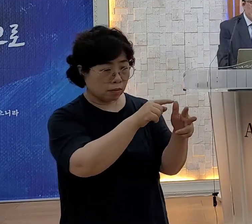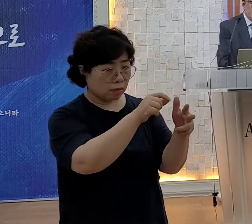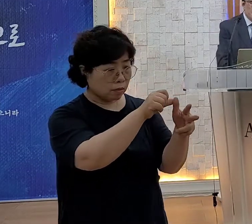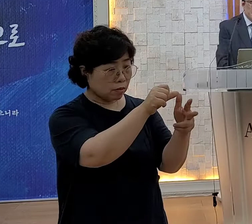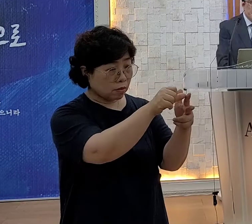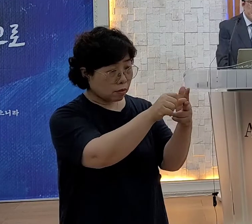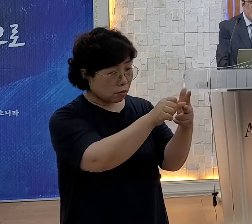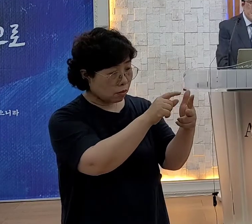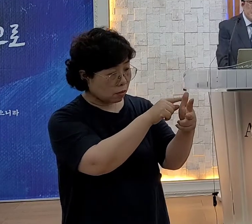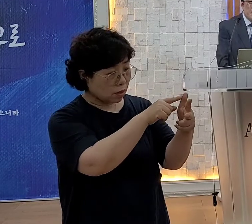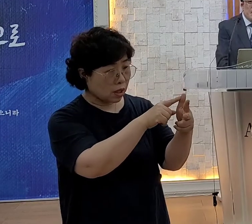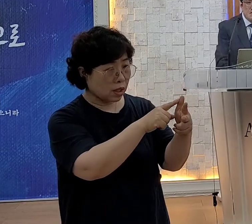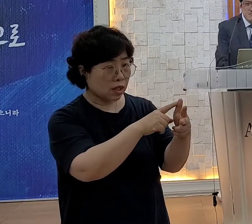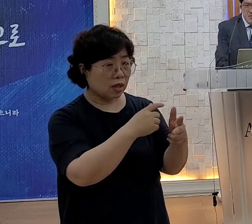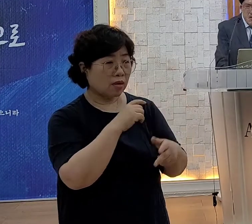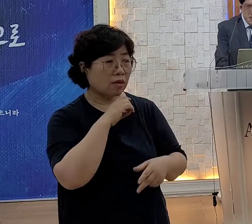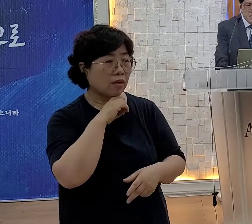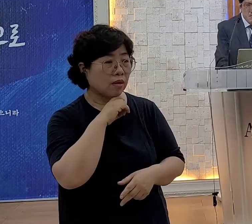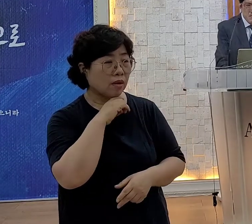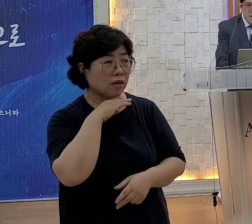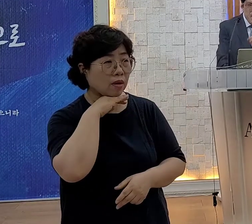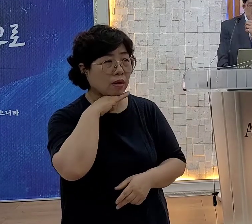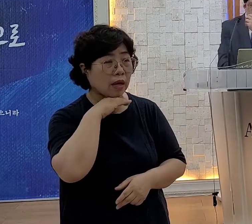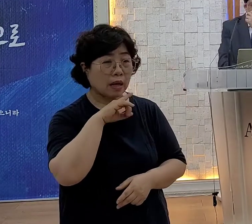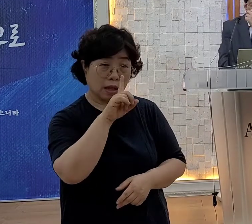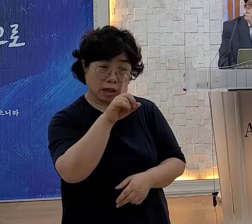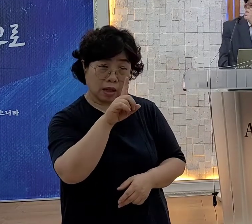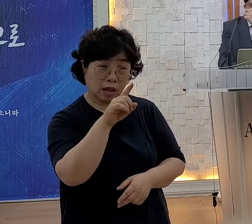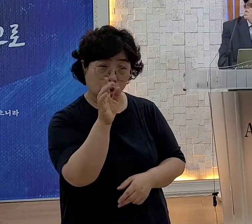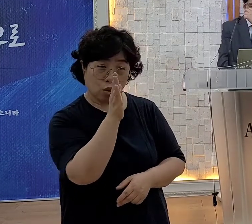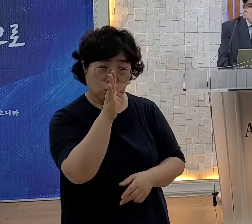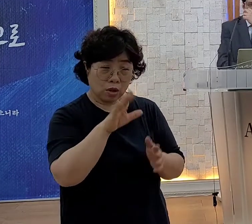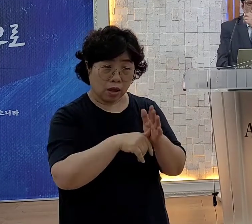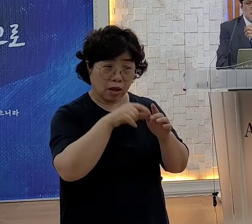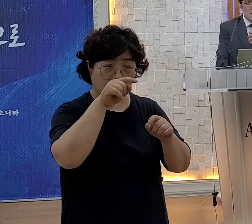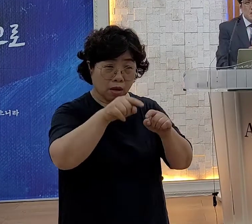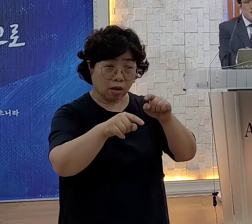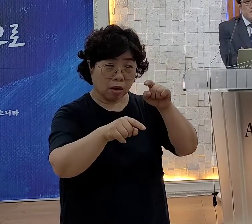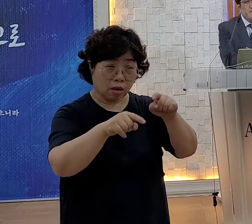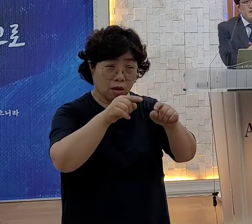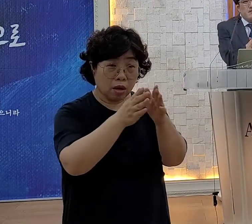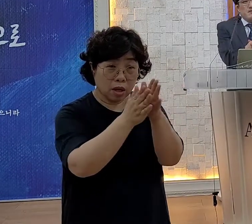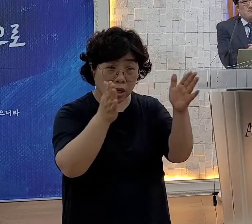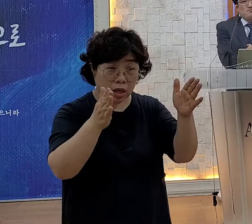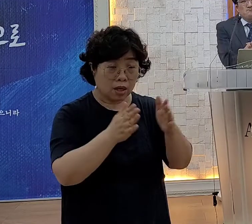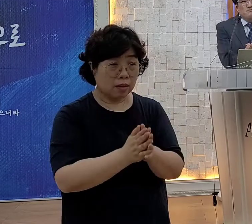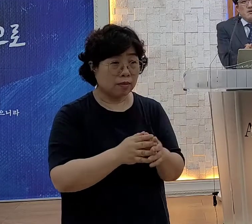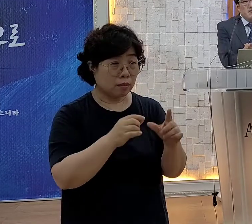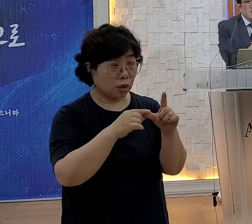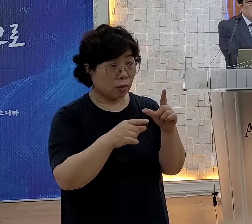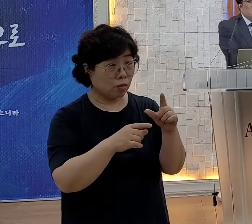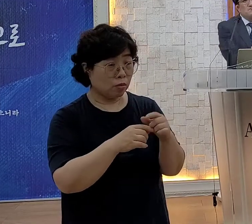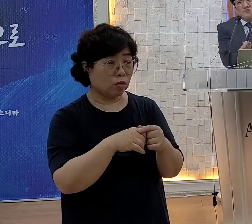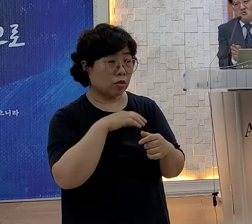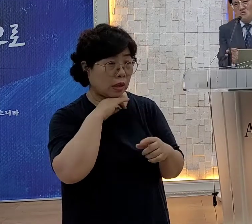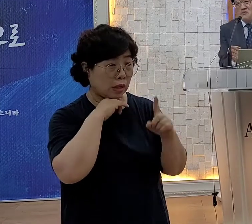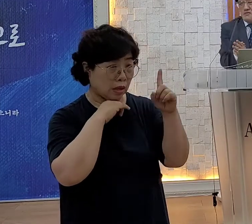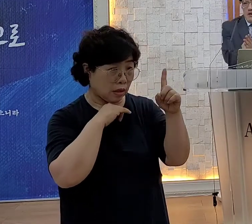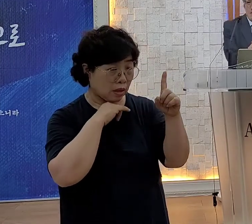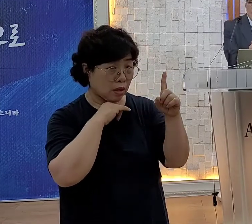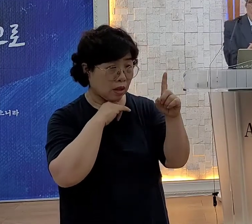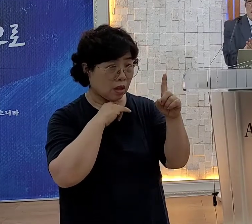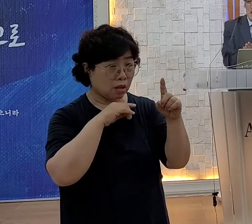돌쯤 되면 걷습니다. 그죠? 다 자녀들을 거의 다 대부분 키워보셨는데 돌쯤 되면 그